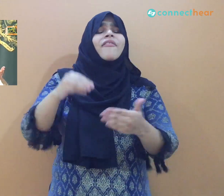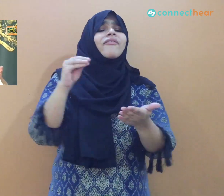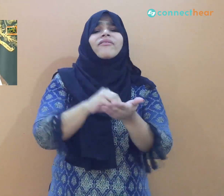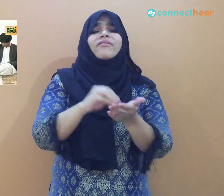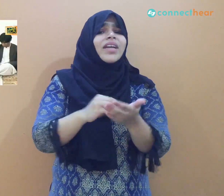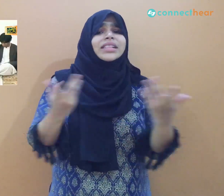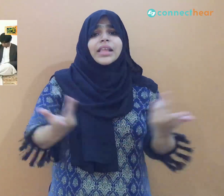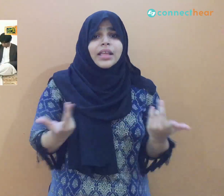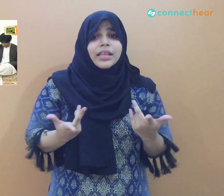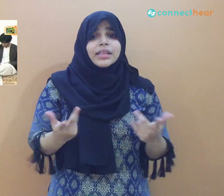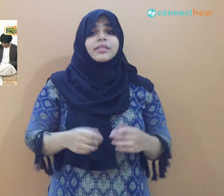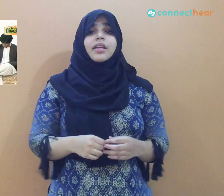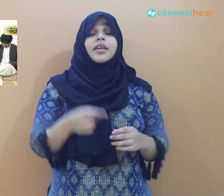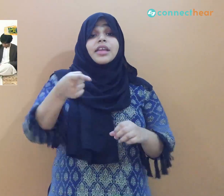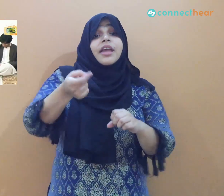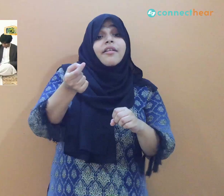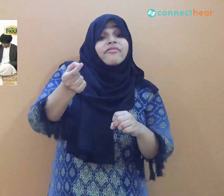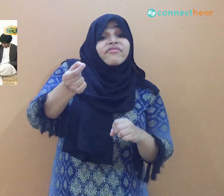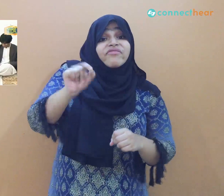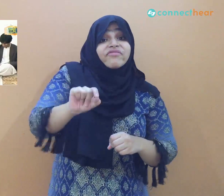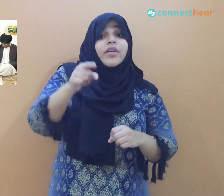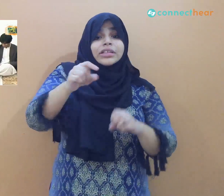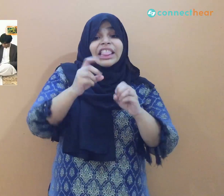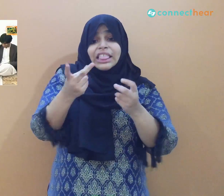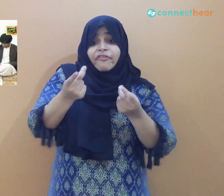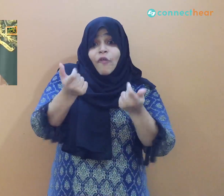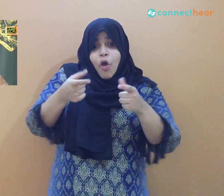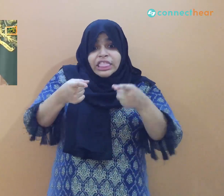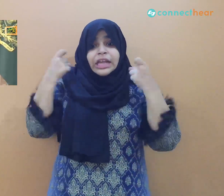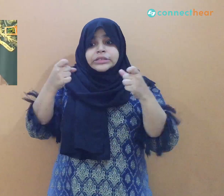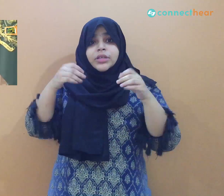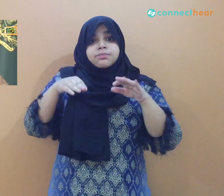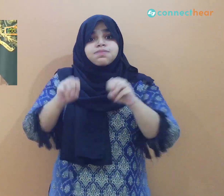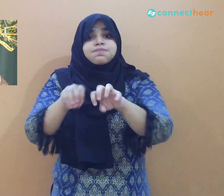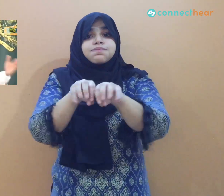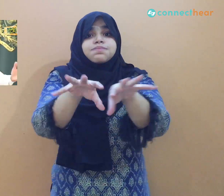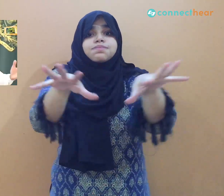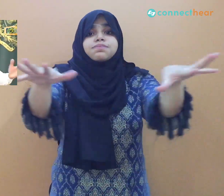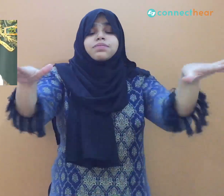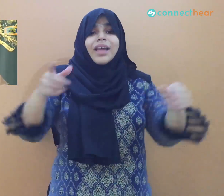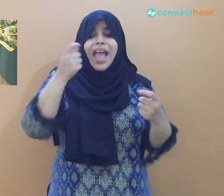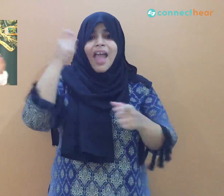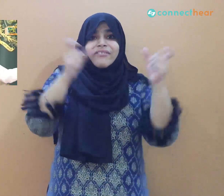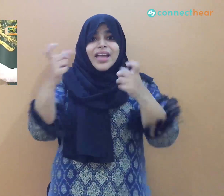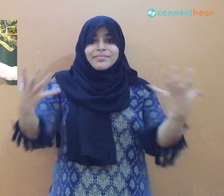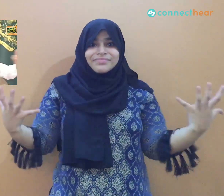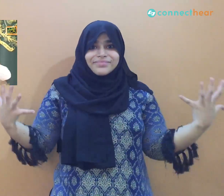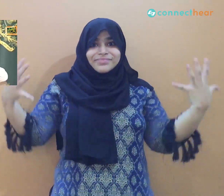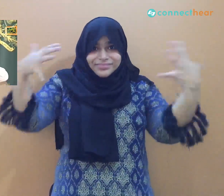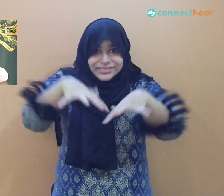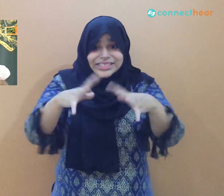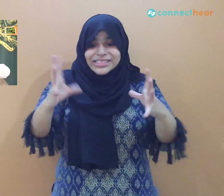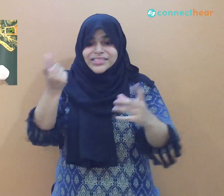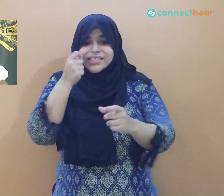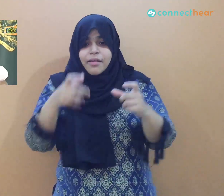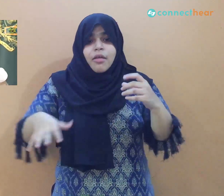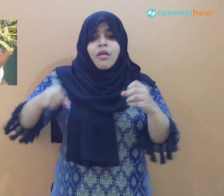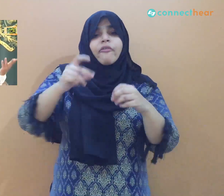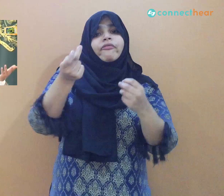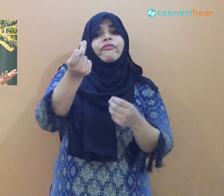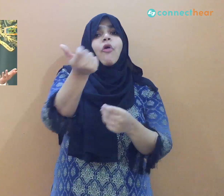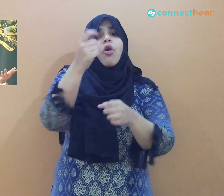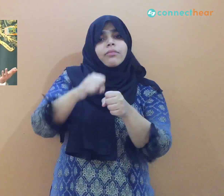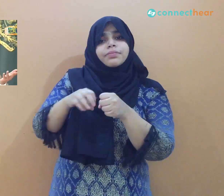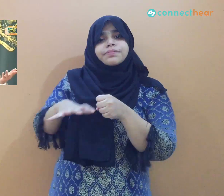ہے؟ کیونکہ یہ وائرس بڑی تیزی سے پھیلتی ہے. جیسے لوگ جمع ہوتے ہیں، جب لوگ اکٹھے ہوں تو اس میں